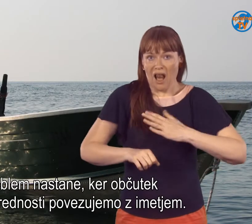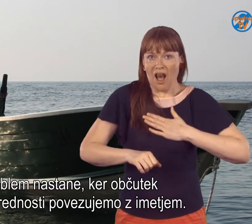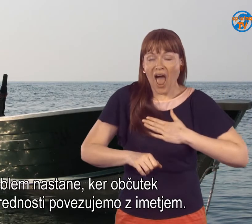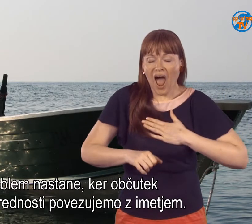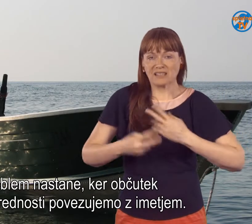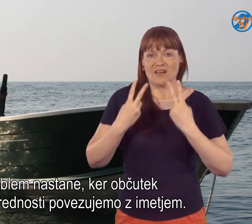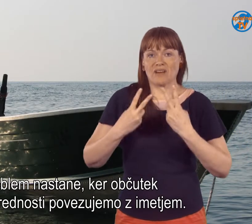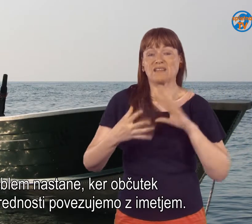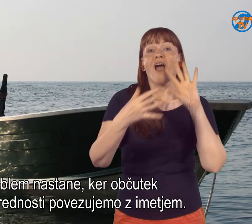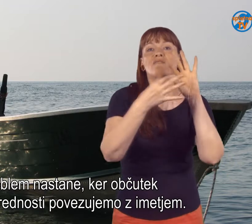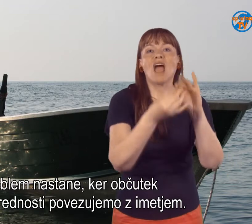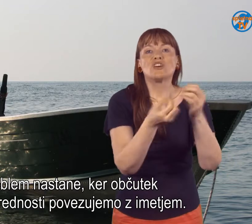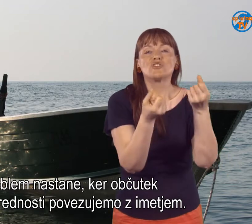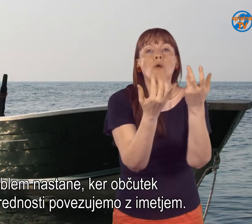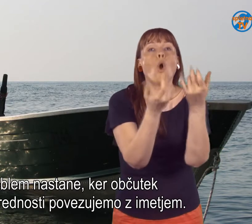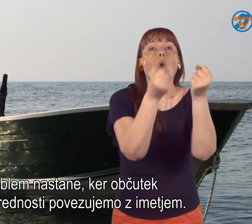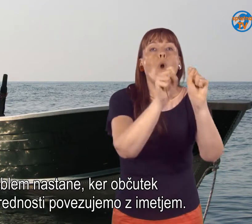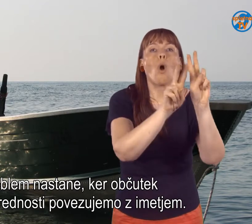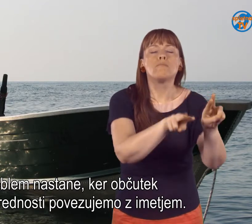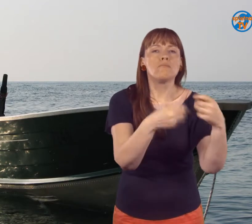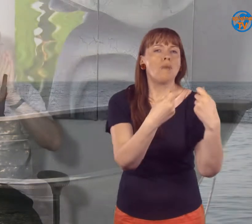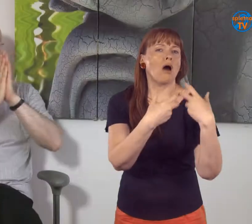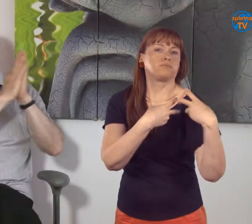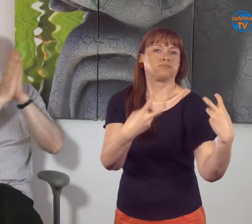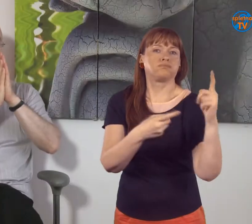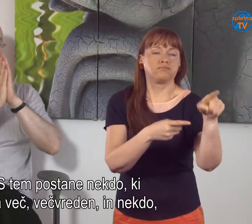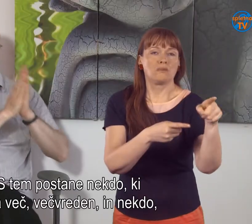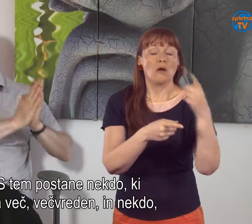občutek lastne vrednosti, vežemo na imetje.